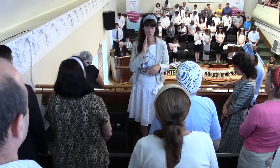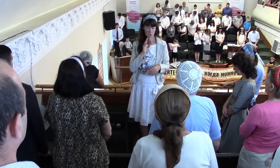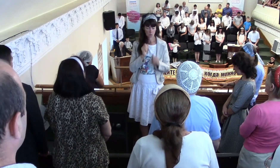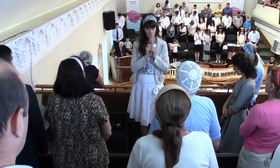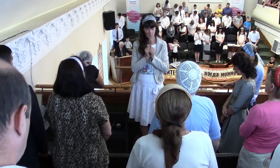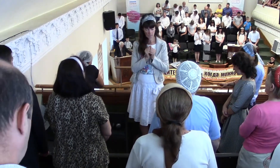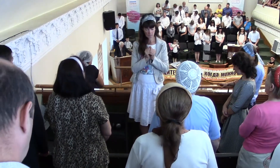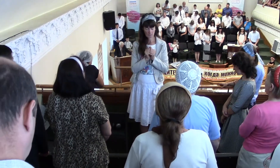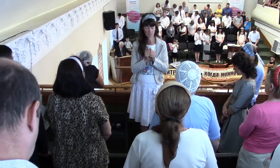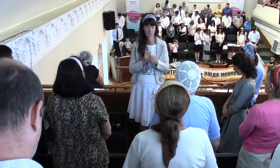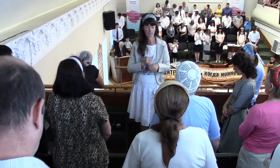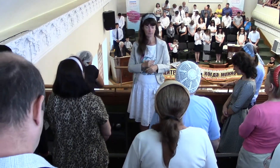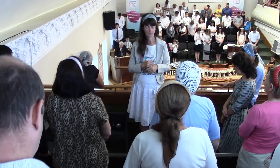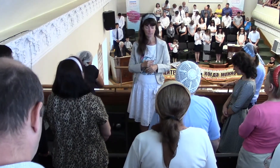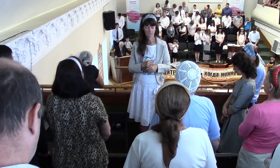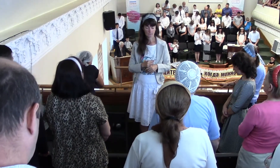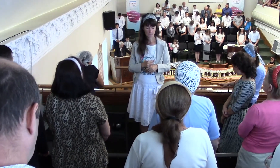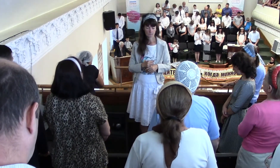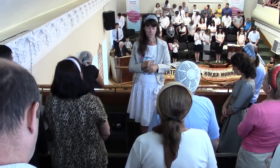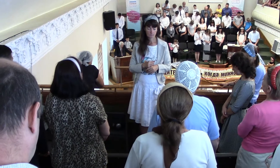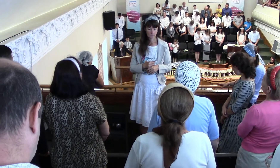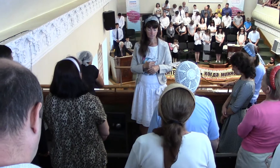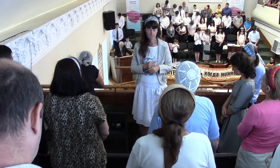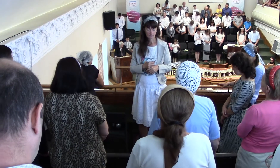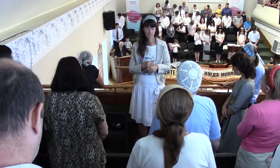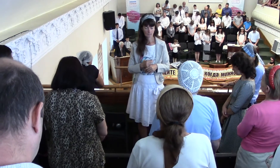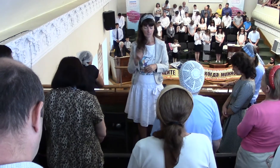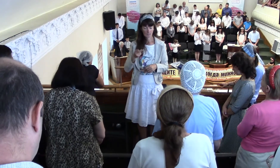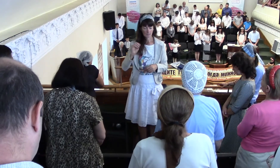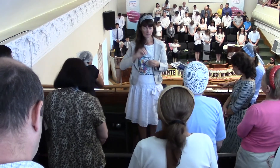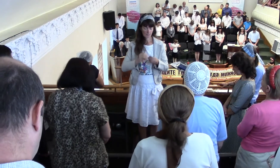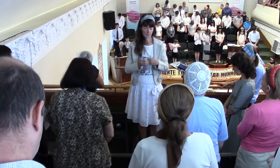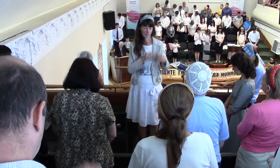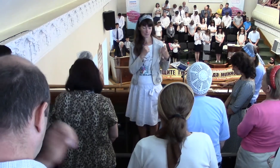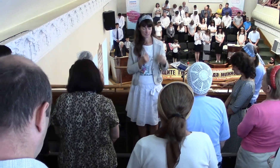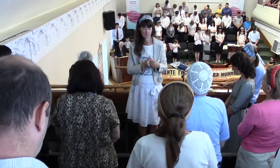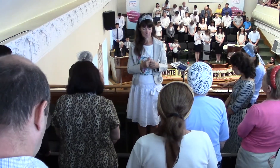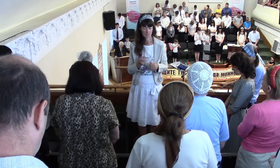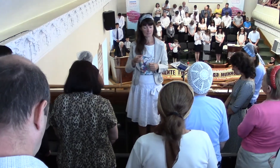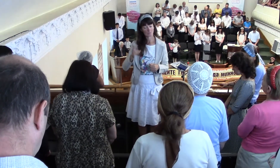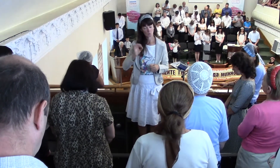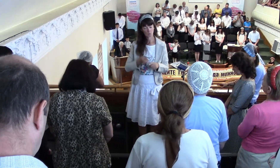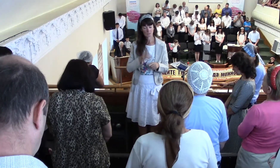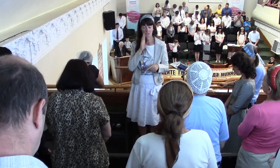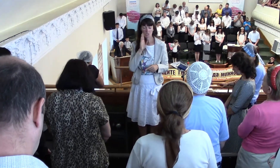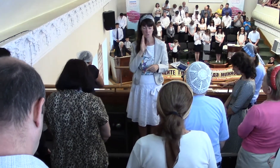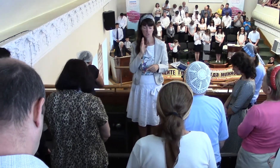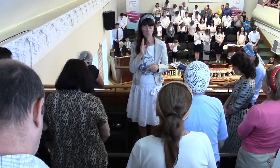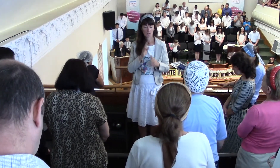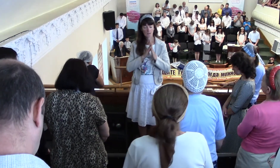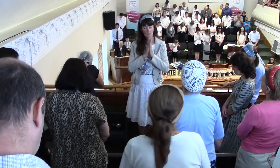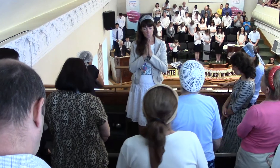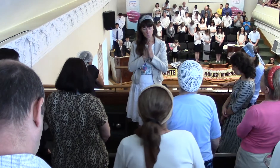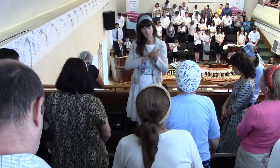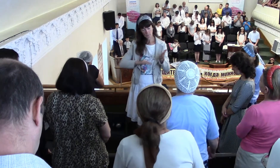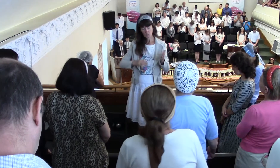откуда приехала, с каким багажом сердечным. Но она просит прощения, ты прости ее.